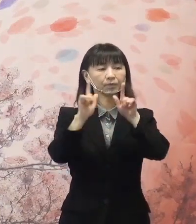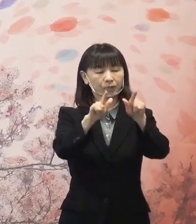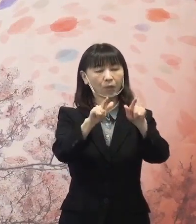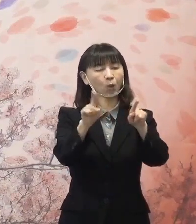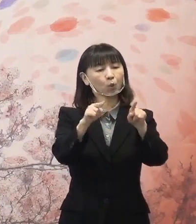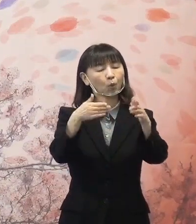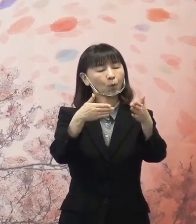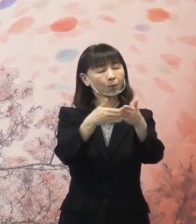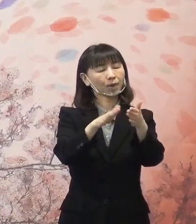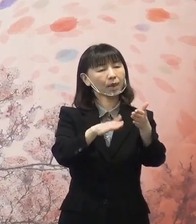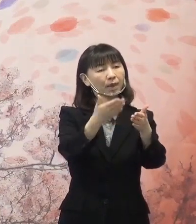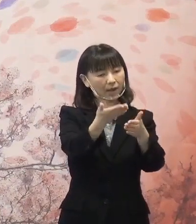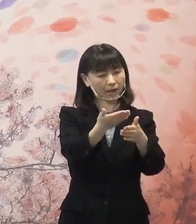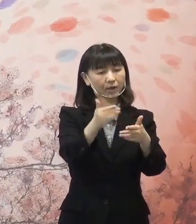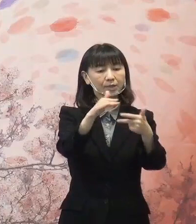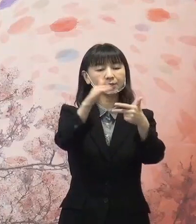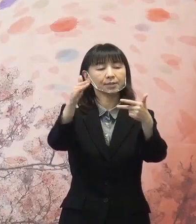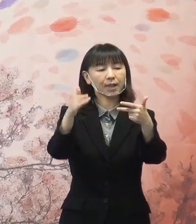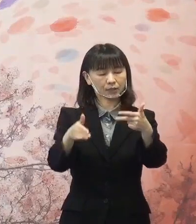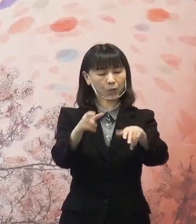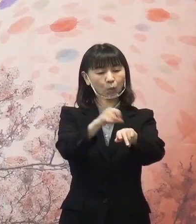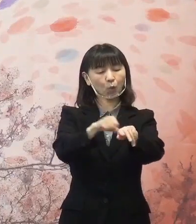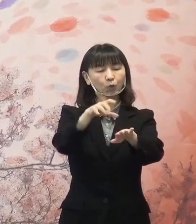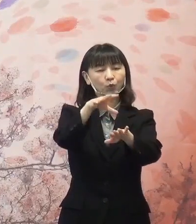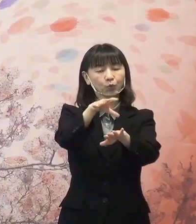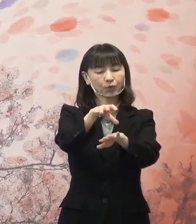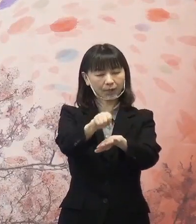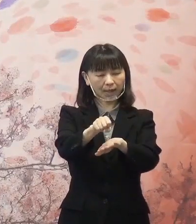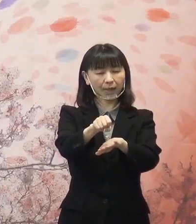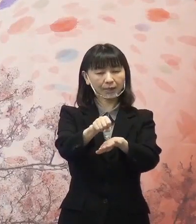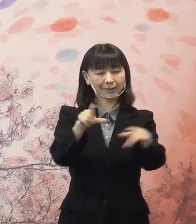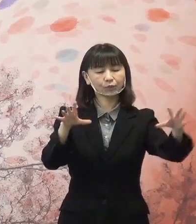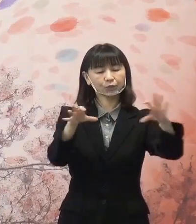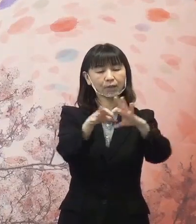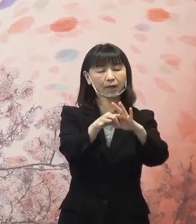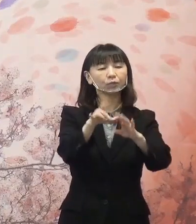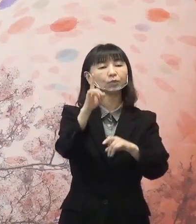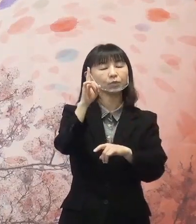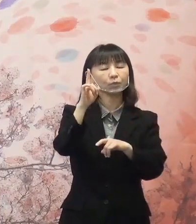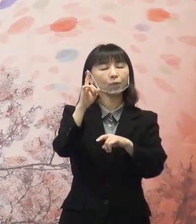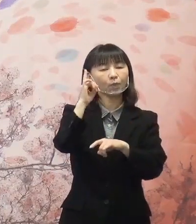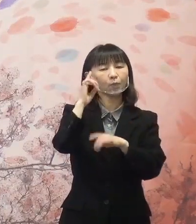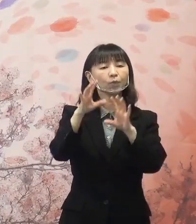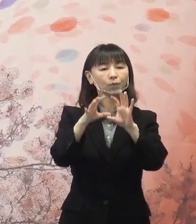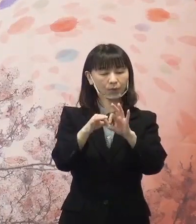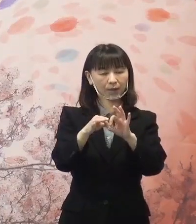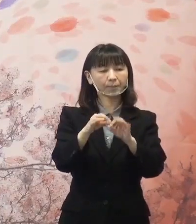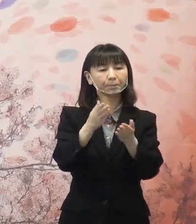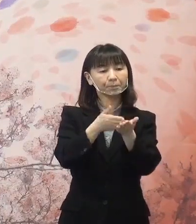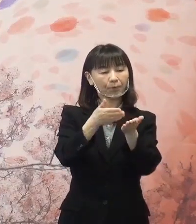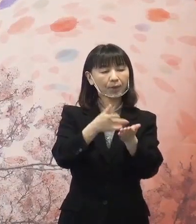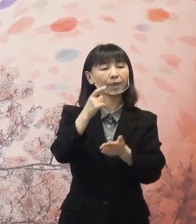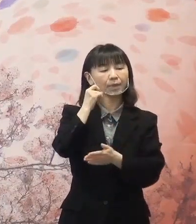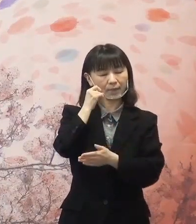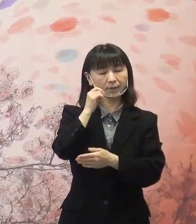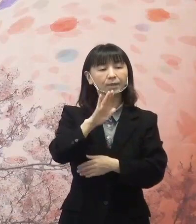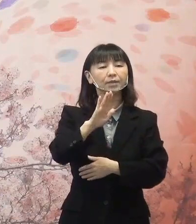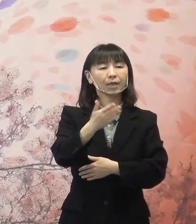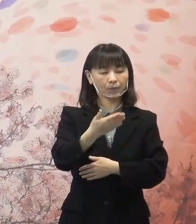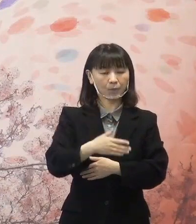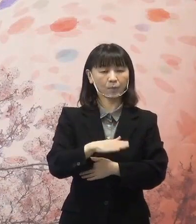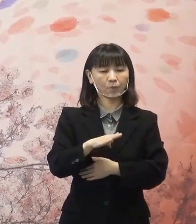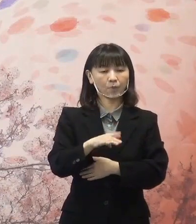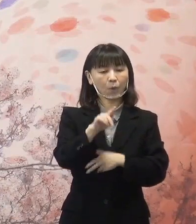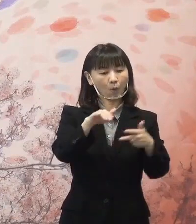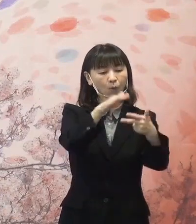わゆる施設の特定につながりますので、あまり申し上げませんけれども、いわゆる施設の中でやはり、ご高齢